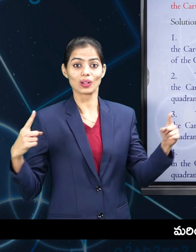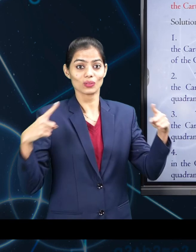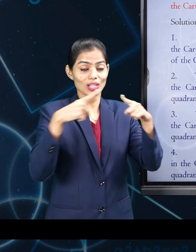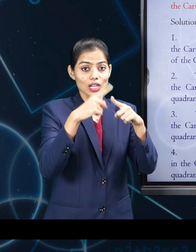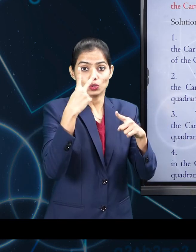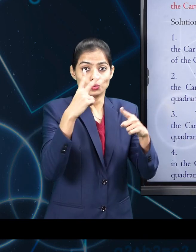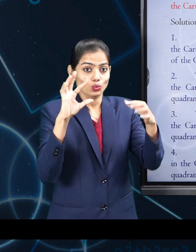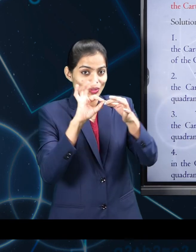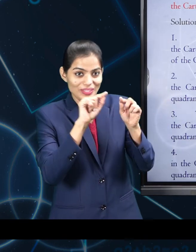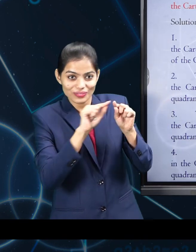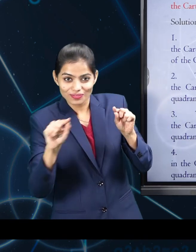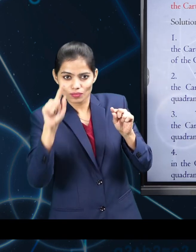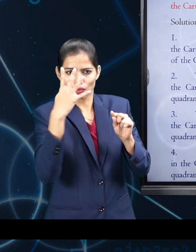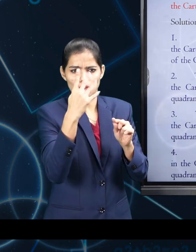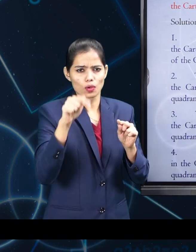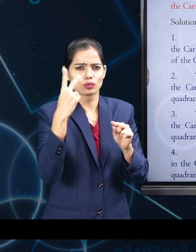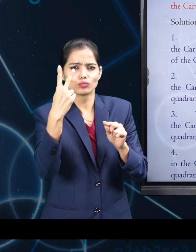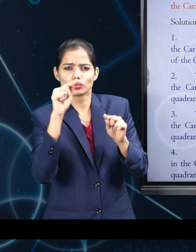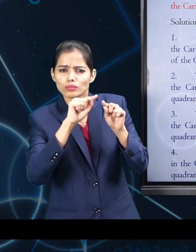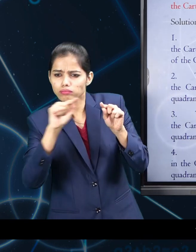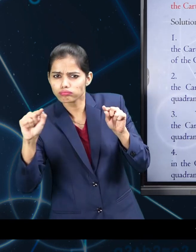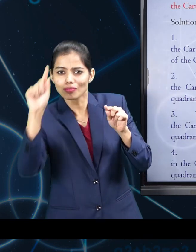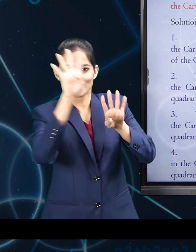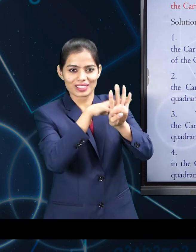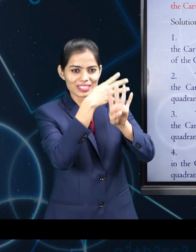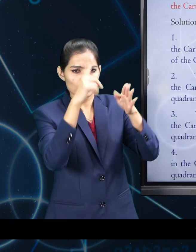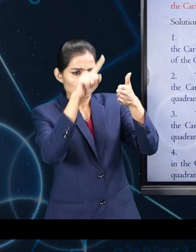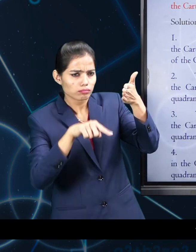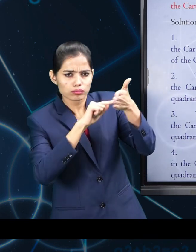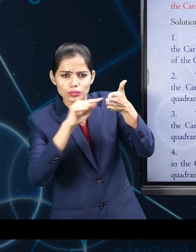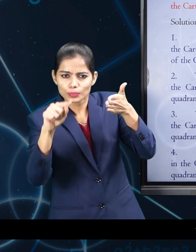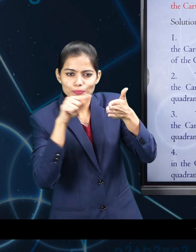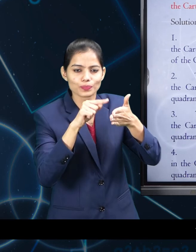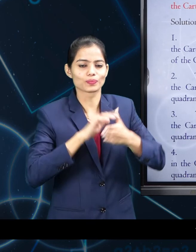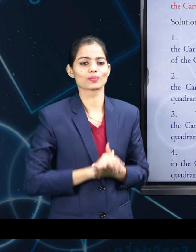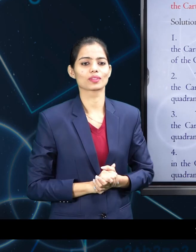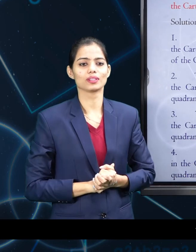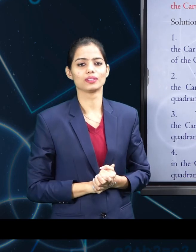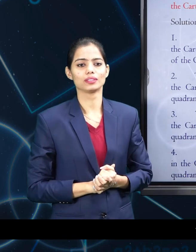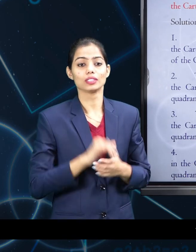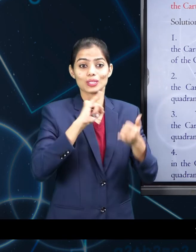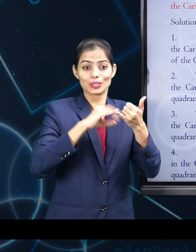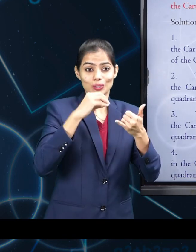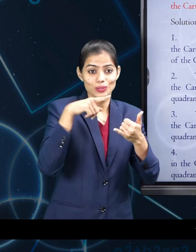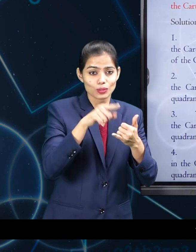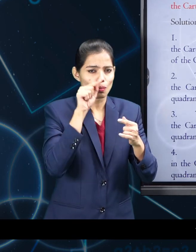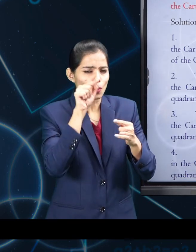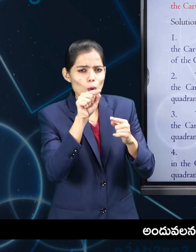ఈ రెండు రేఖల ఖండన అనేది కార్టీసియన్లో 4, -2 స్థానం.